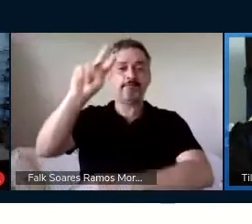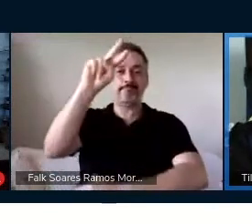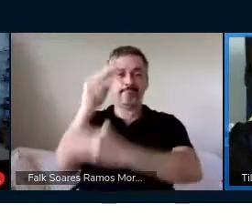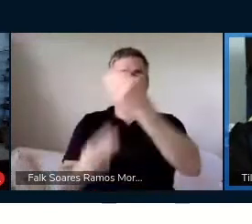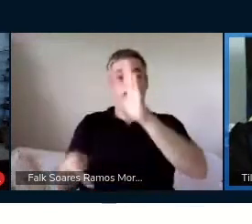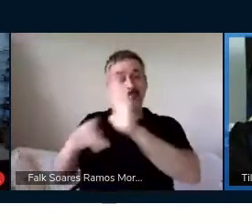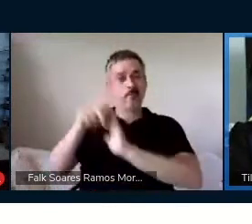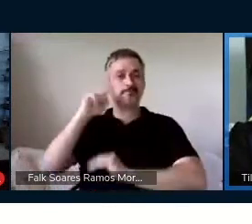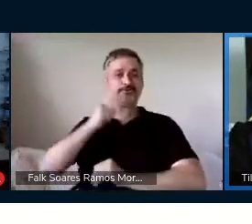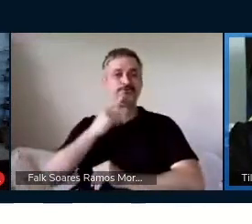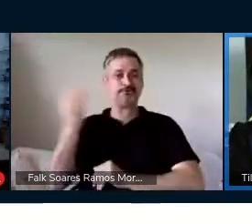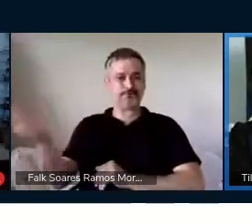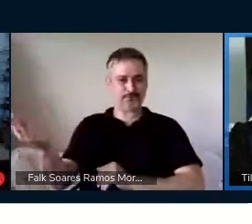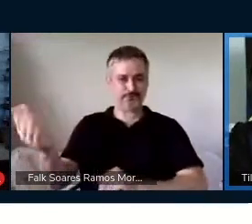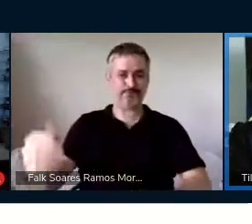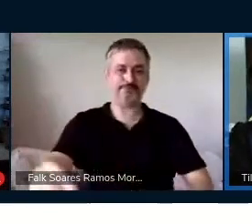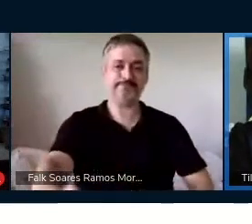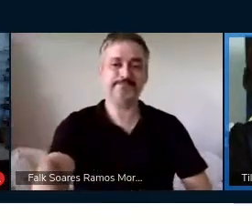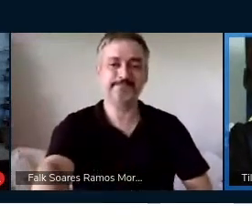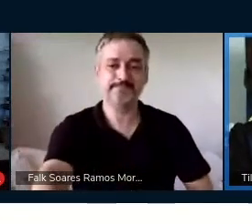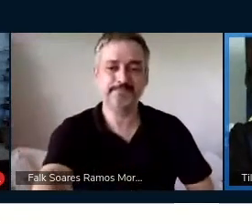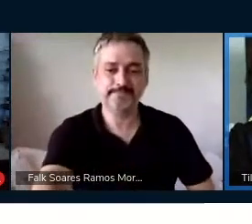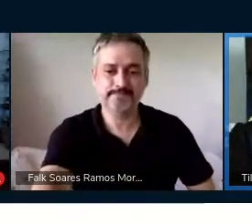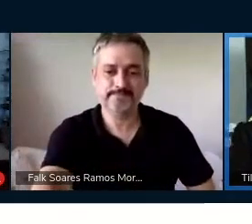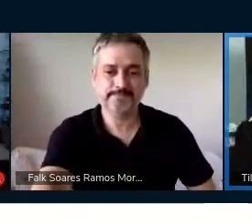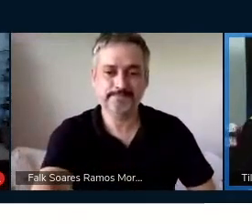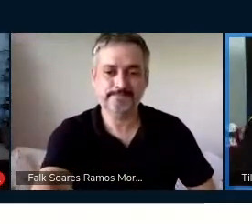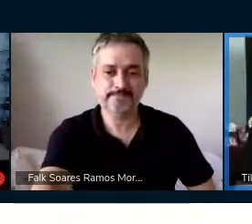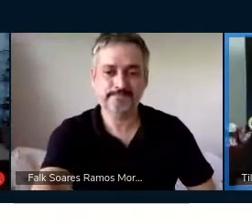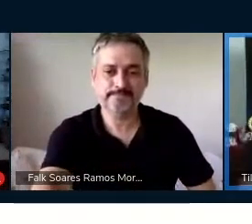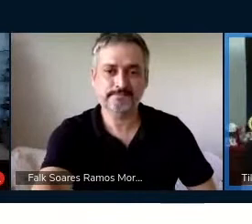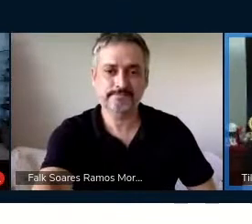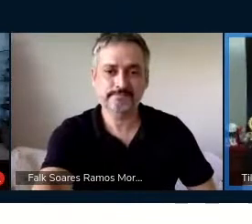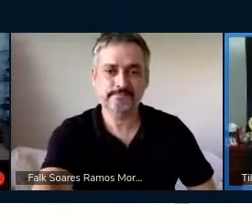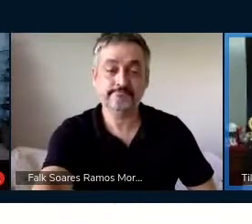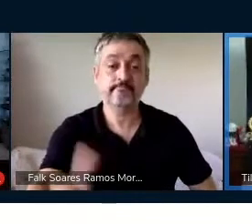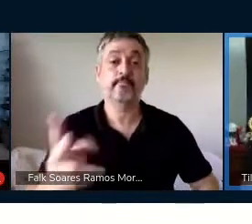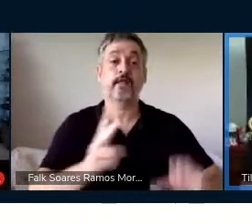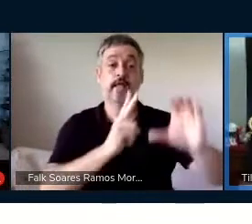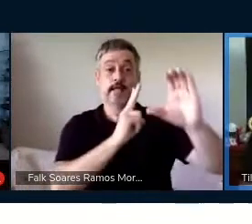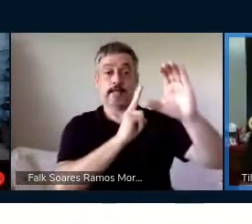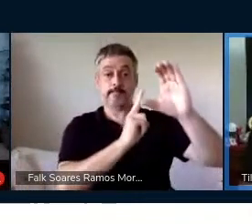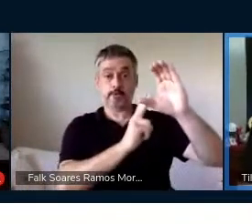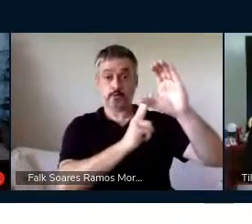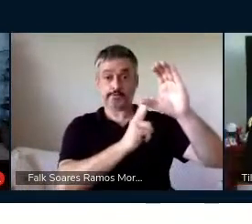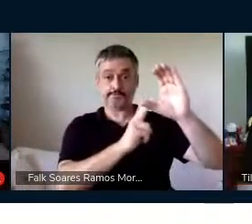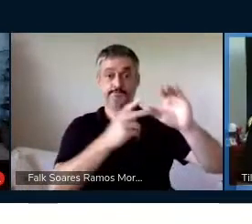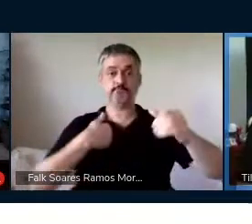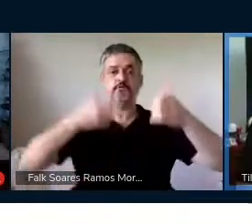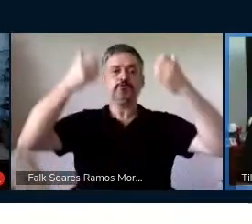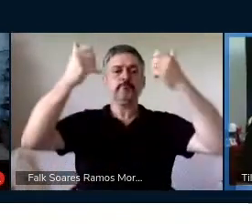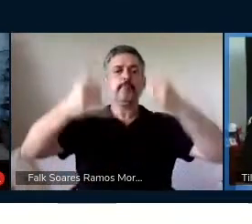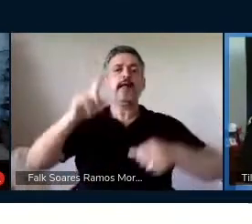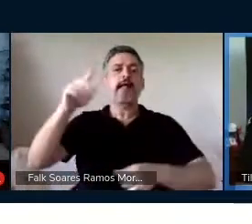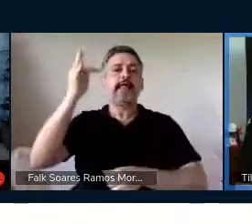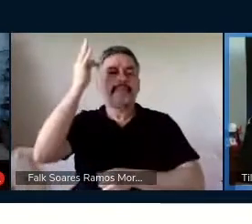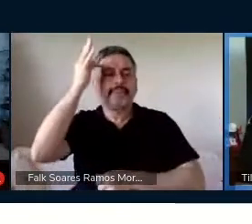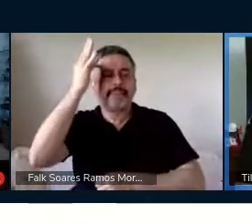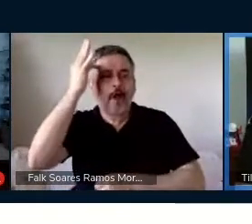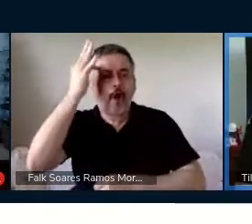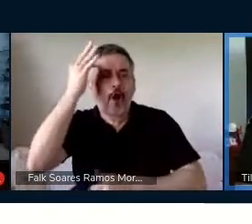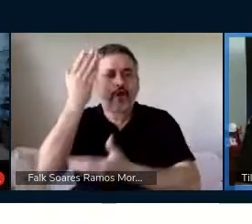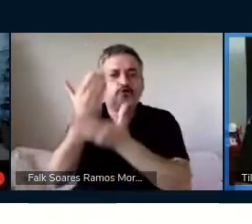da LSB, visando levar essas reflexões para o ensino bilíngue para surdos. O capítulo